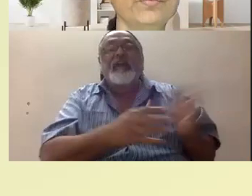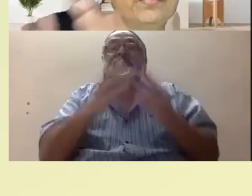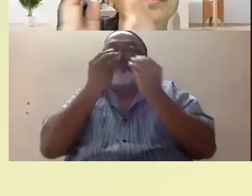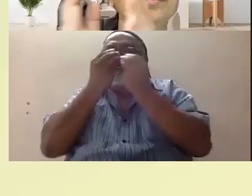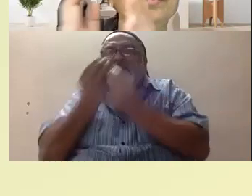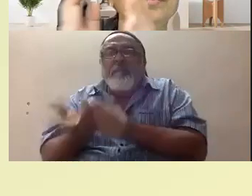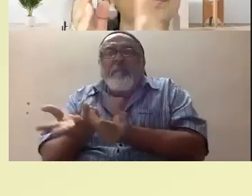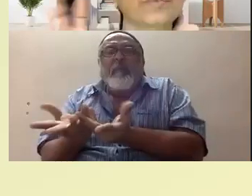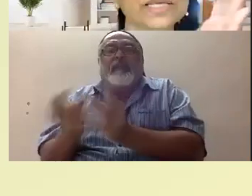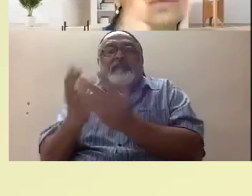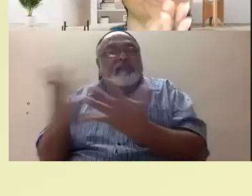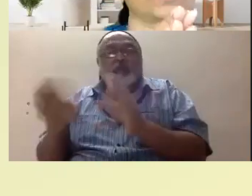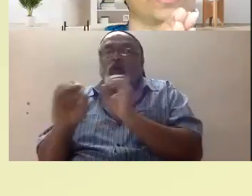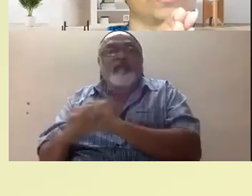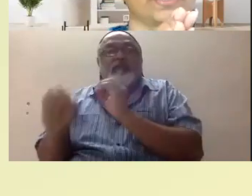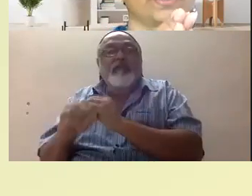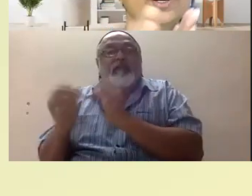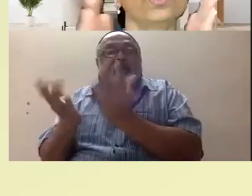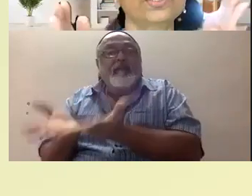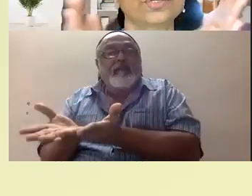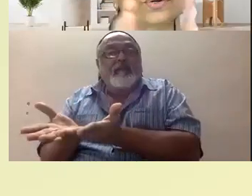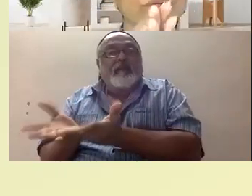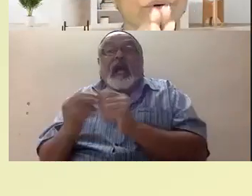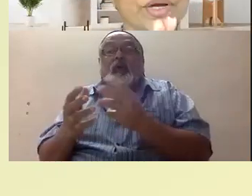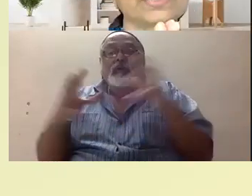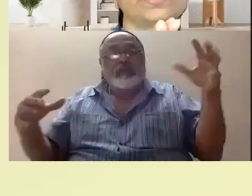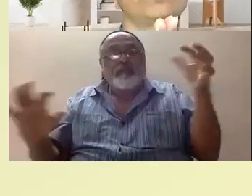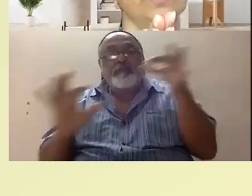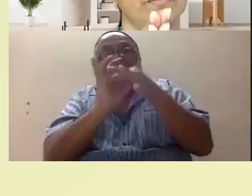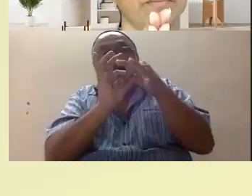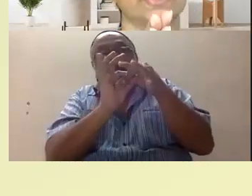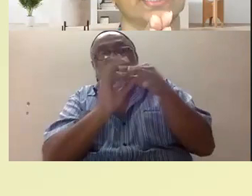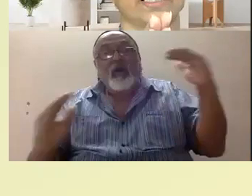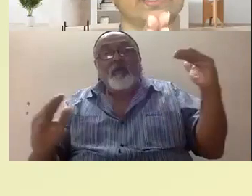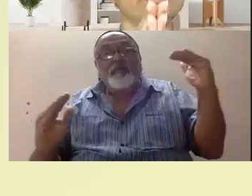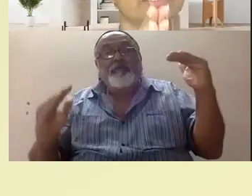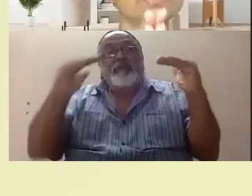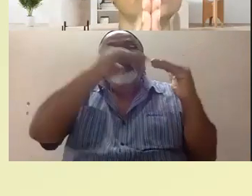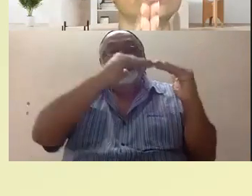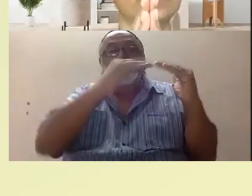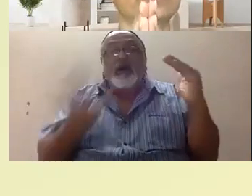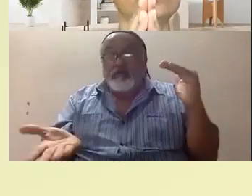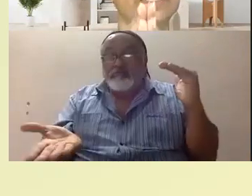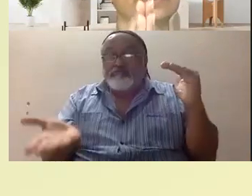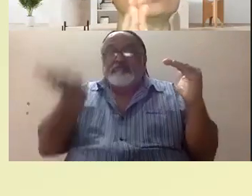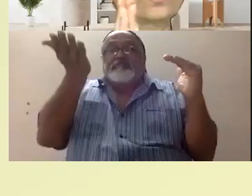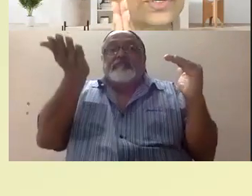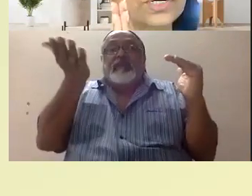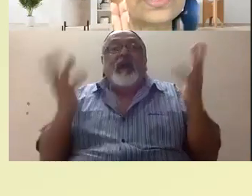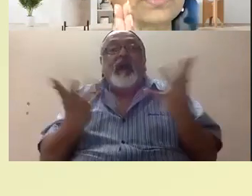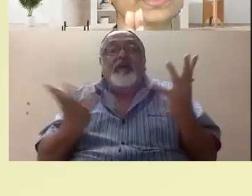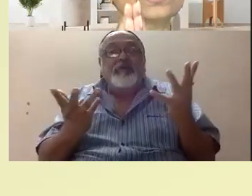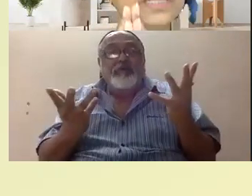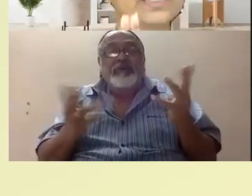वो कैसे ब्रिज किया जाए, उस जरूरतों को कैसे हम मैच करें? So this is also one of the area which